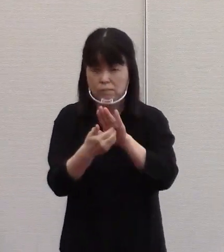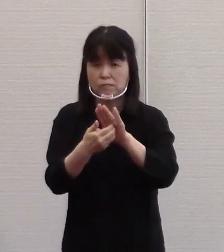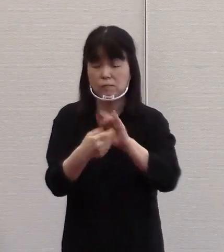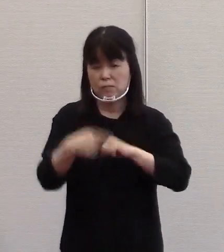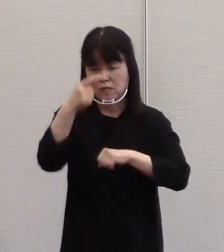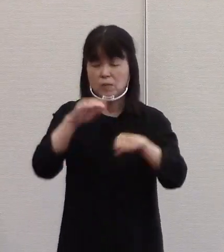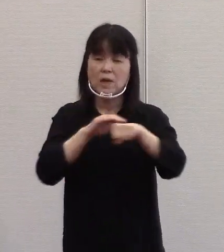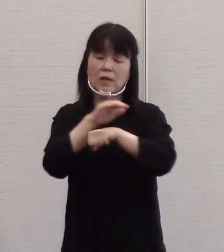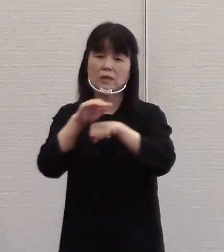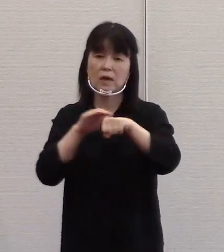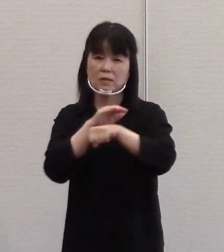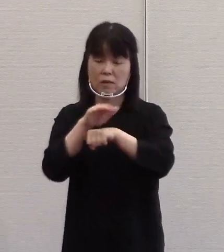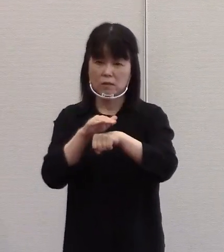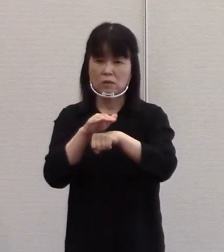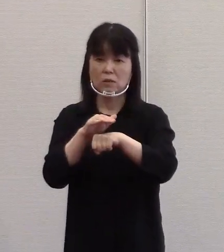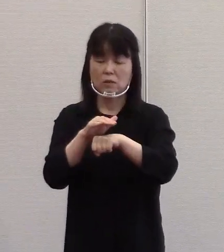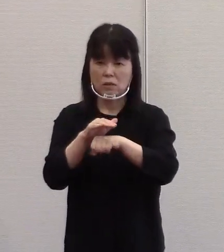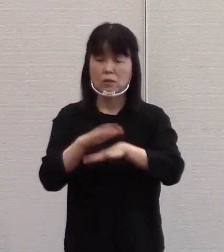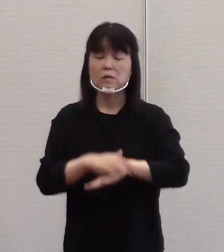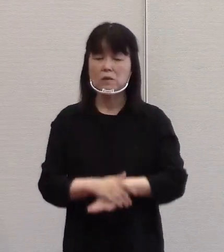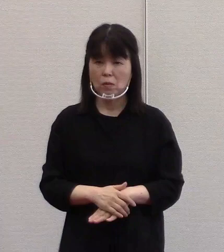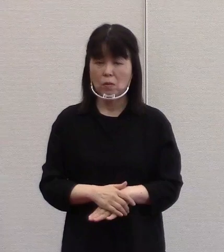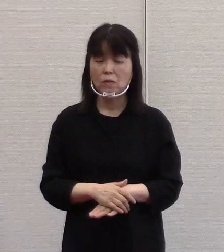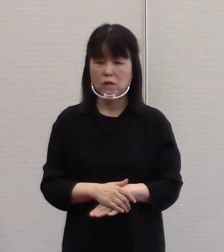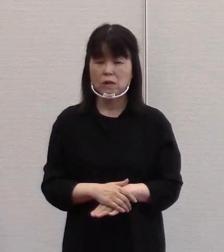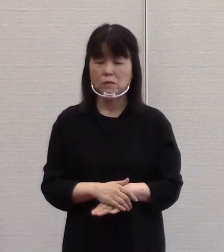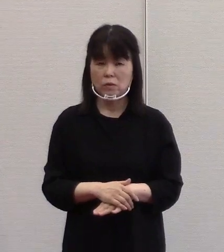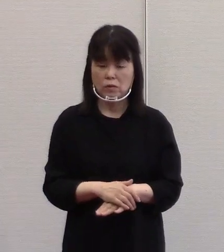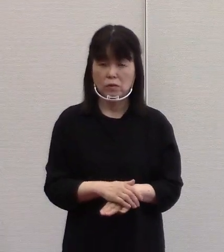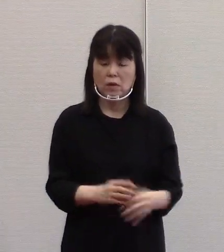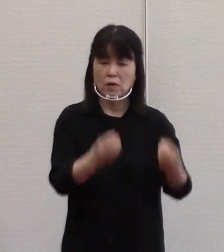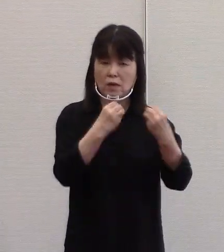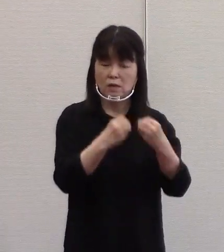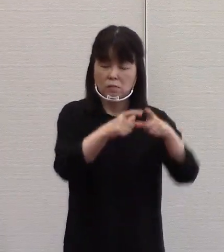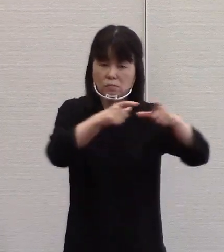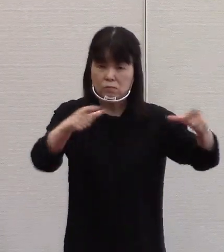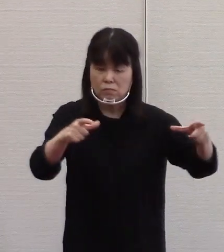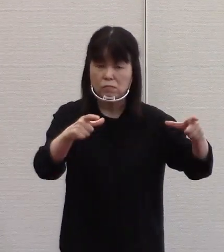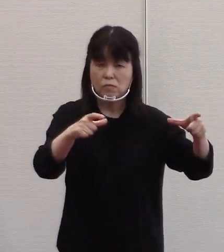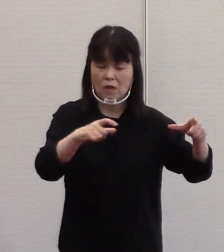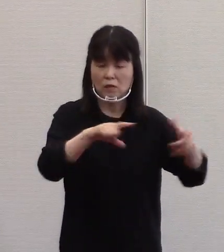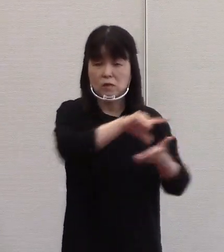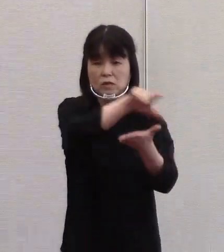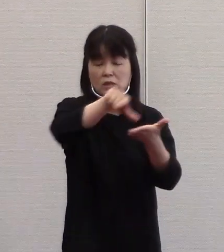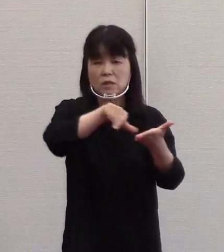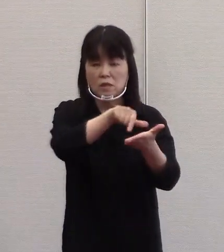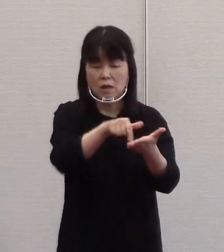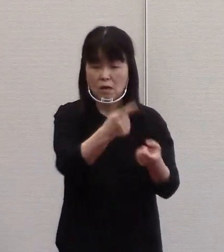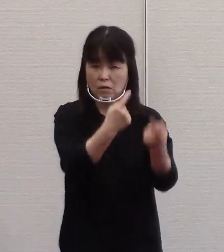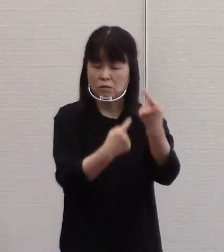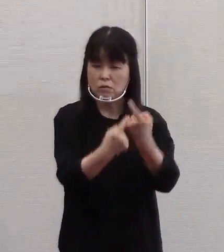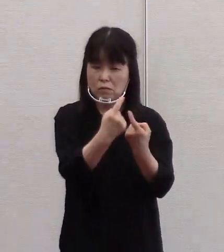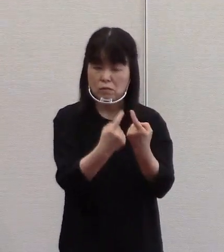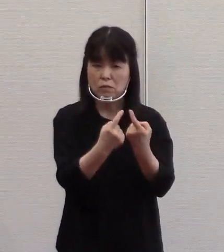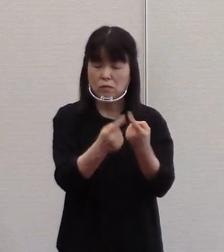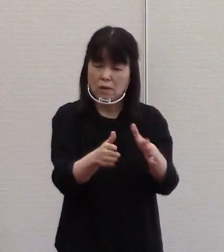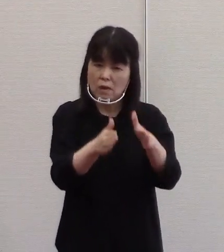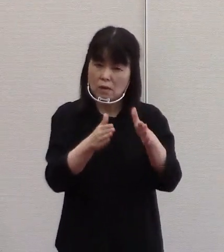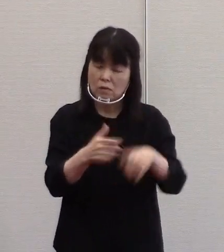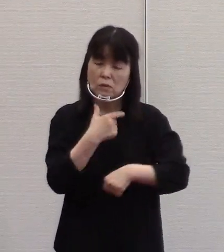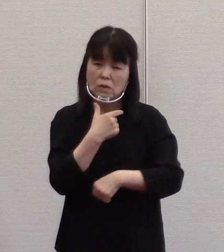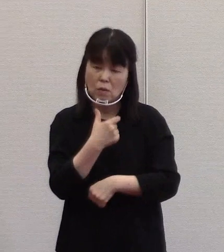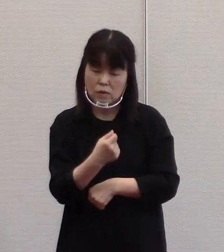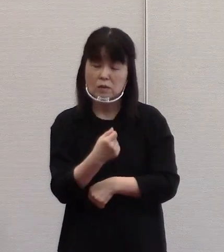のリスクの高いエリアからの皆さんというのはできるだけ避けていただきたいというのは本音でございますけれ